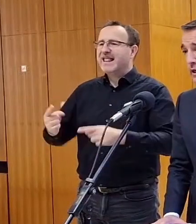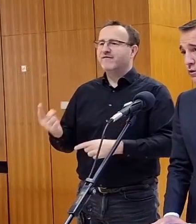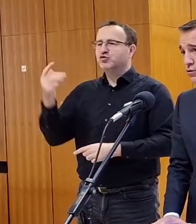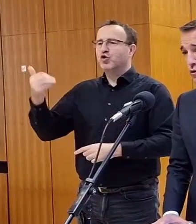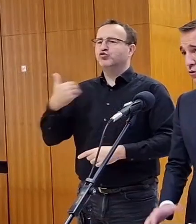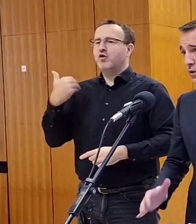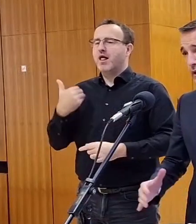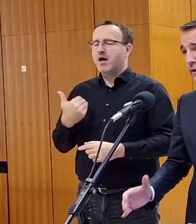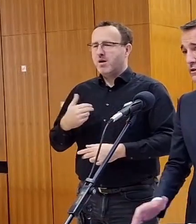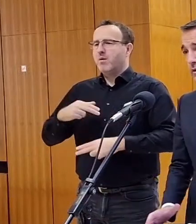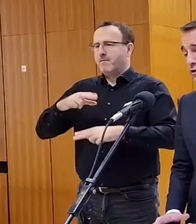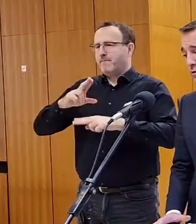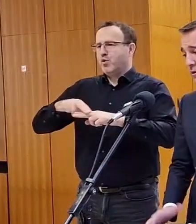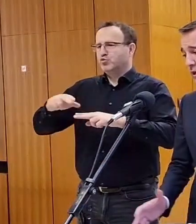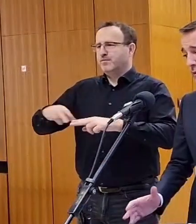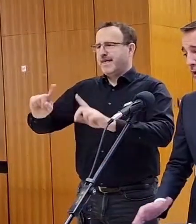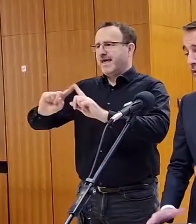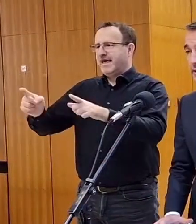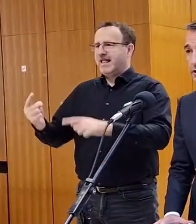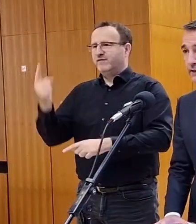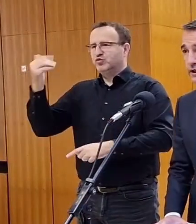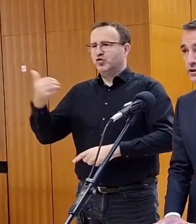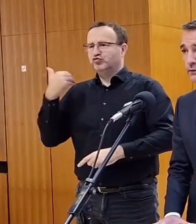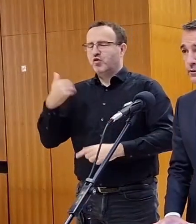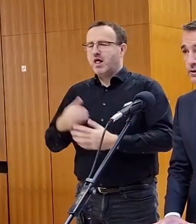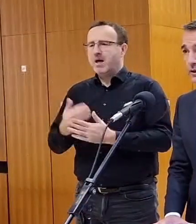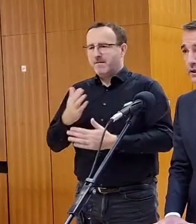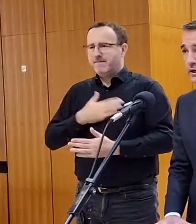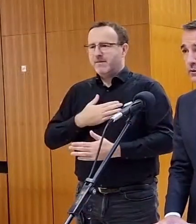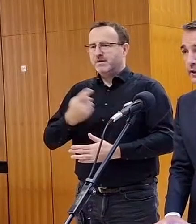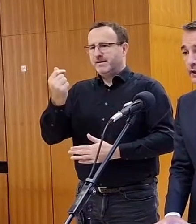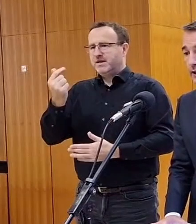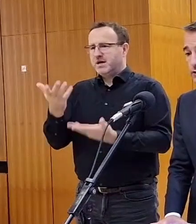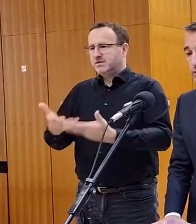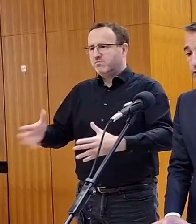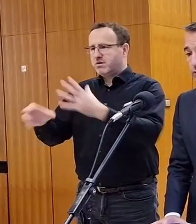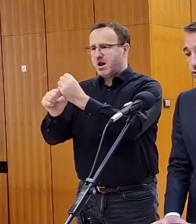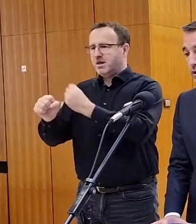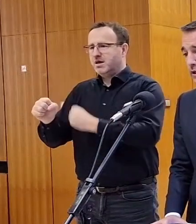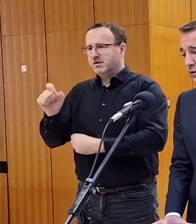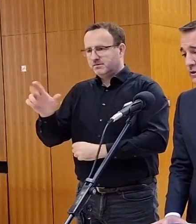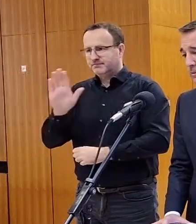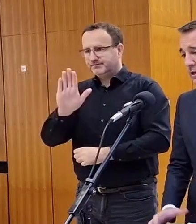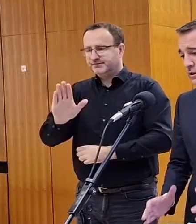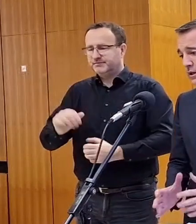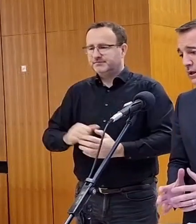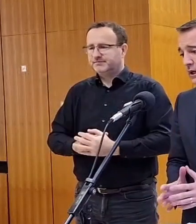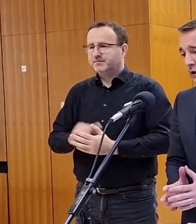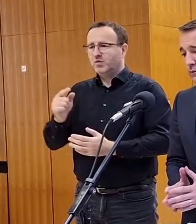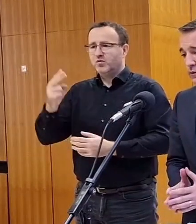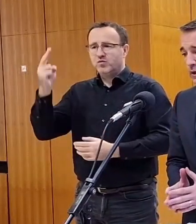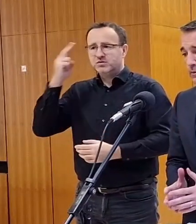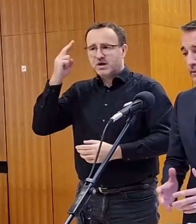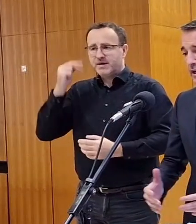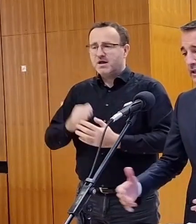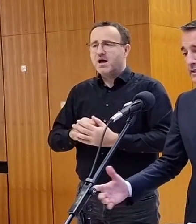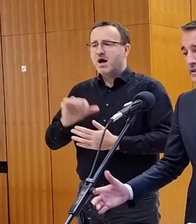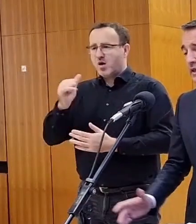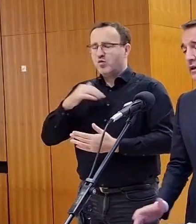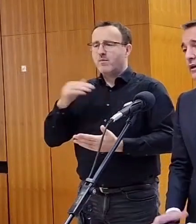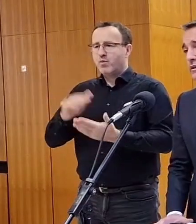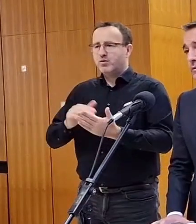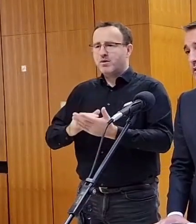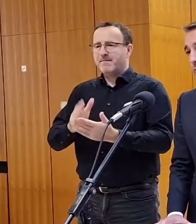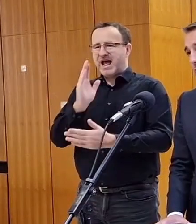Postupne sa rekonštruujú aj iné vysoké školy, máme aj ďalšie finančné prostriedky, ktoré sú na to určené. To znamená, že áno, potrebujeme